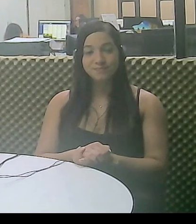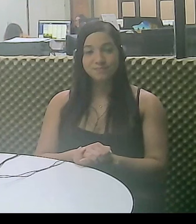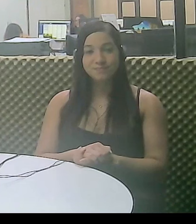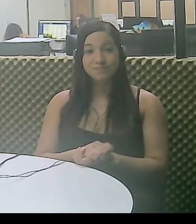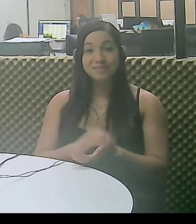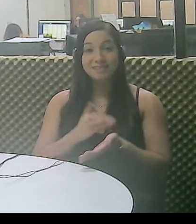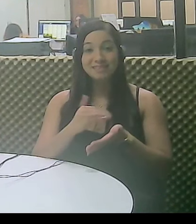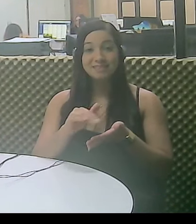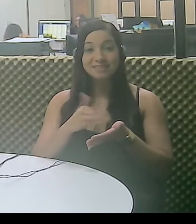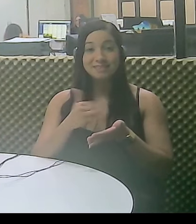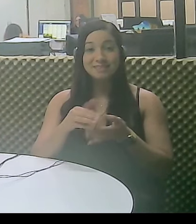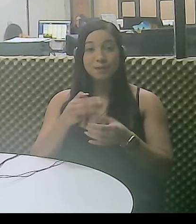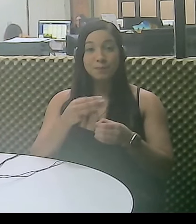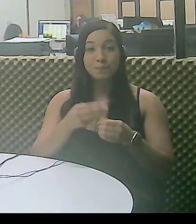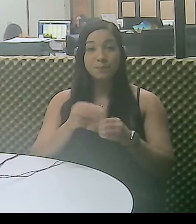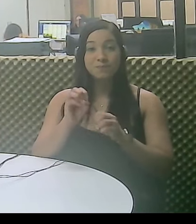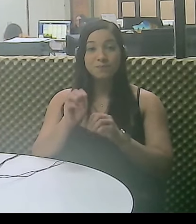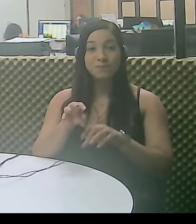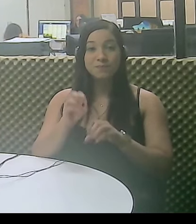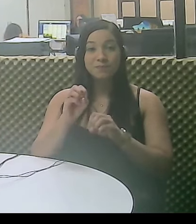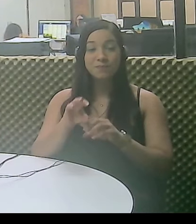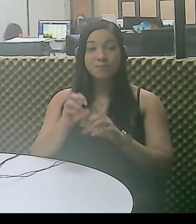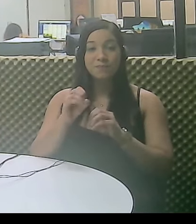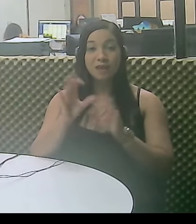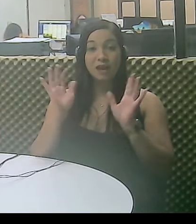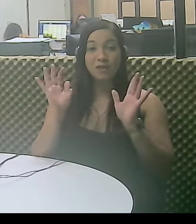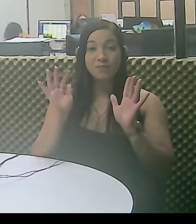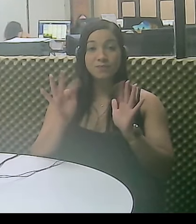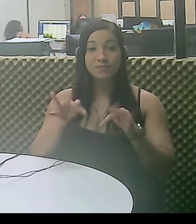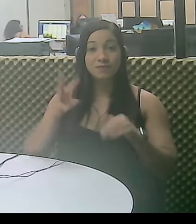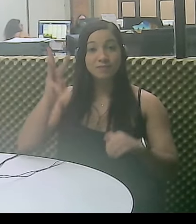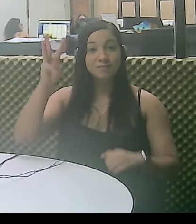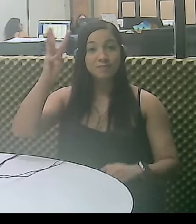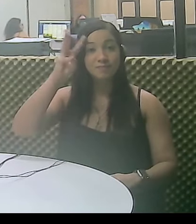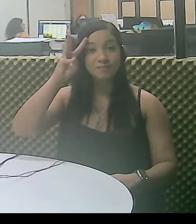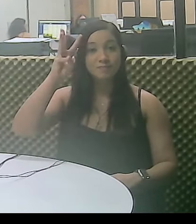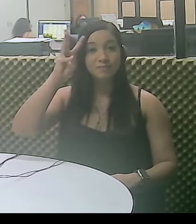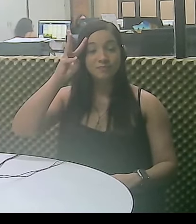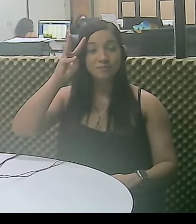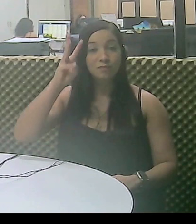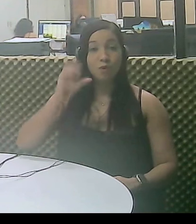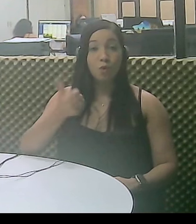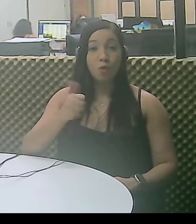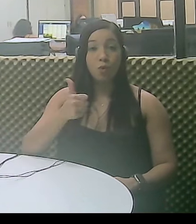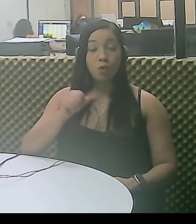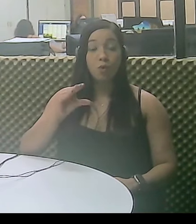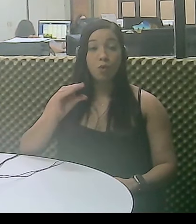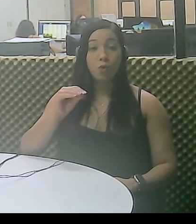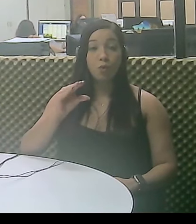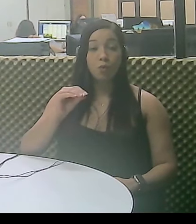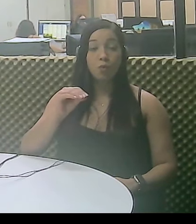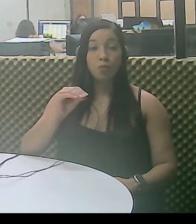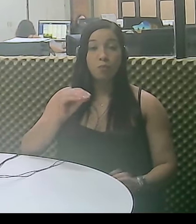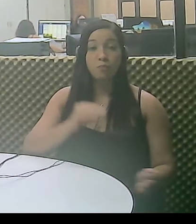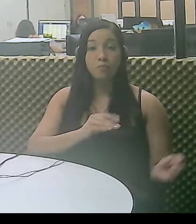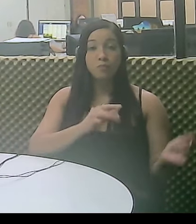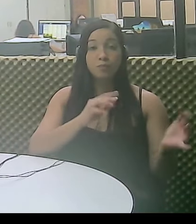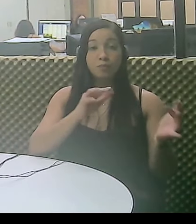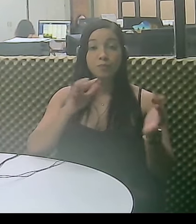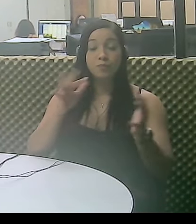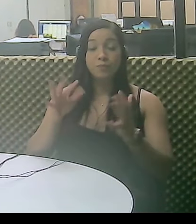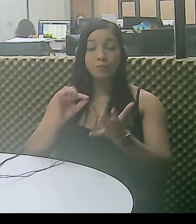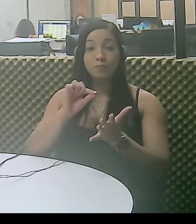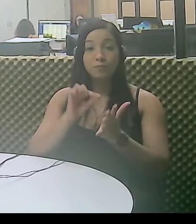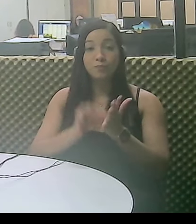A Secretaria Municipal de Educação encerra nesta terça-feira, às 11 horas da noite, o período de inscrições